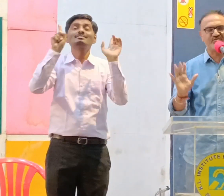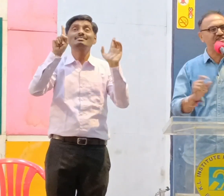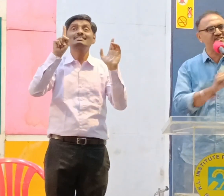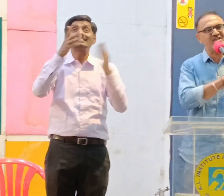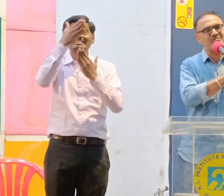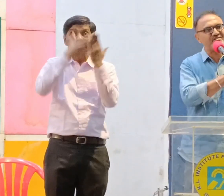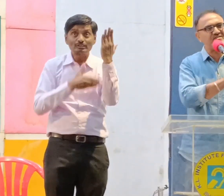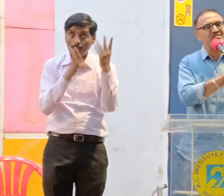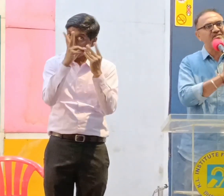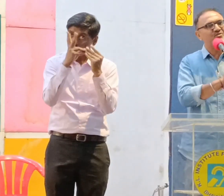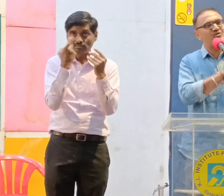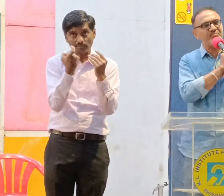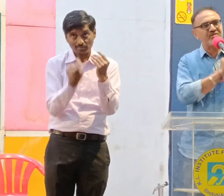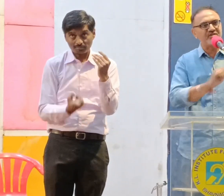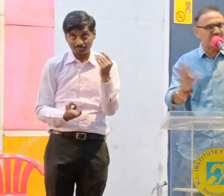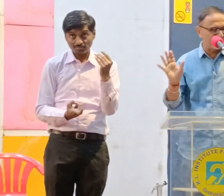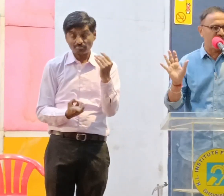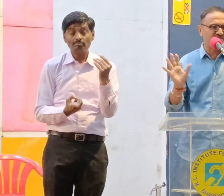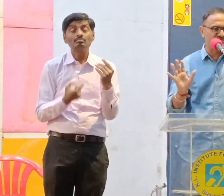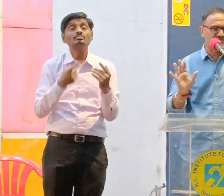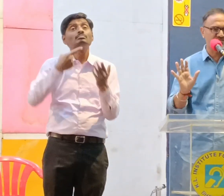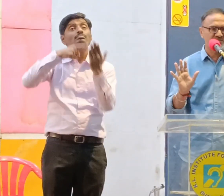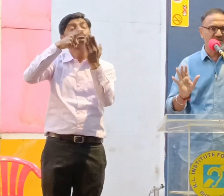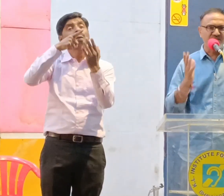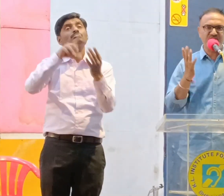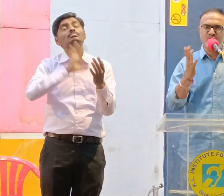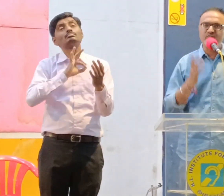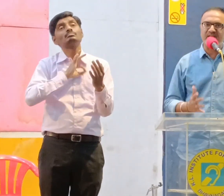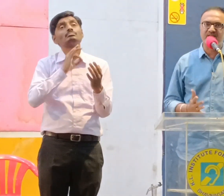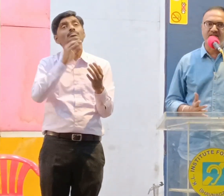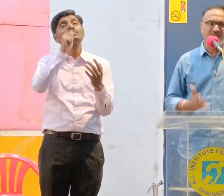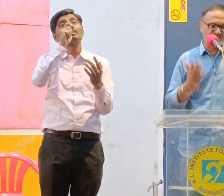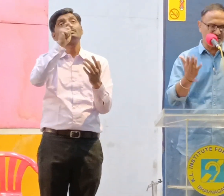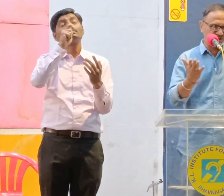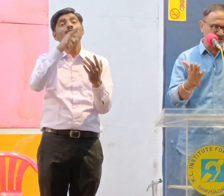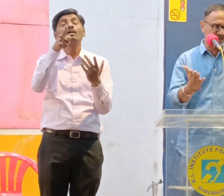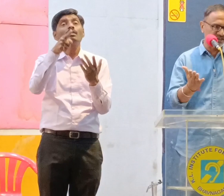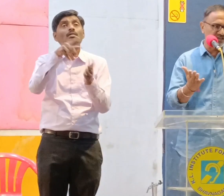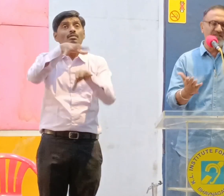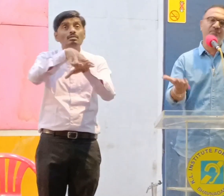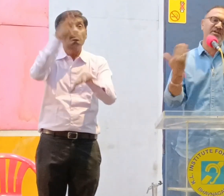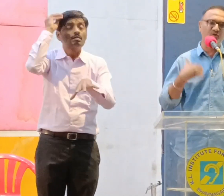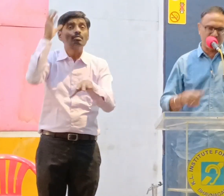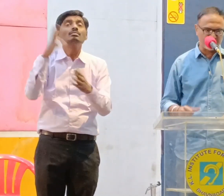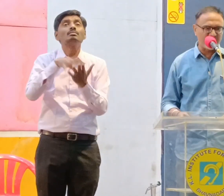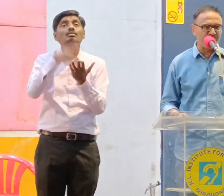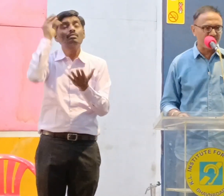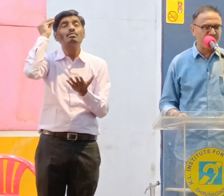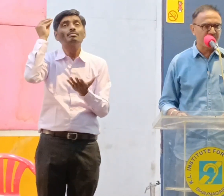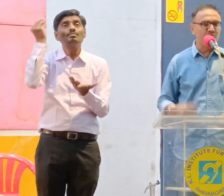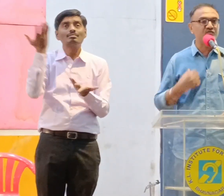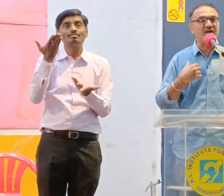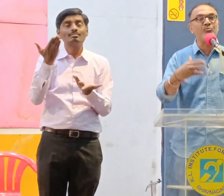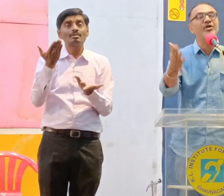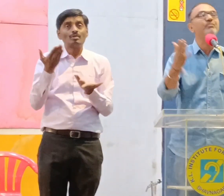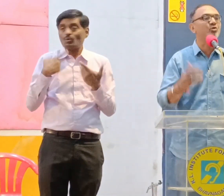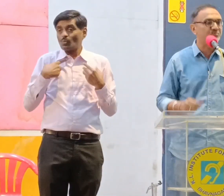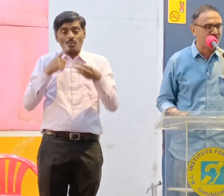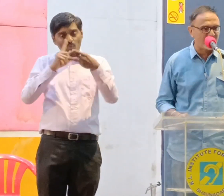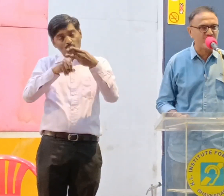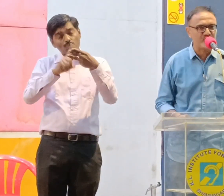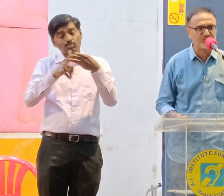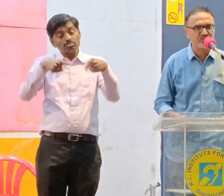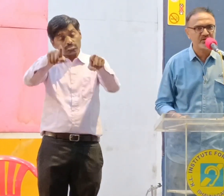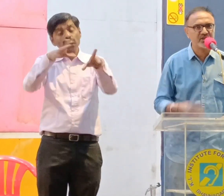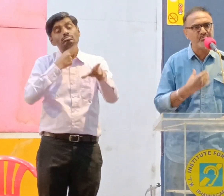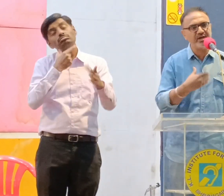શું કહ્યું નીચેનામાંથી કોઈ પણ 10 તપાસો એ શું વાત કે પરીક્ષક છે એ મને ઓપ્શન આપે હું સામો એમને